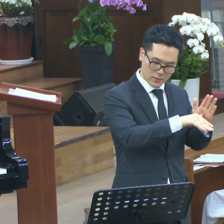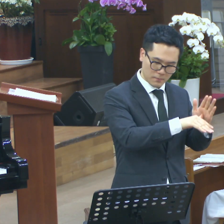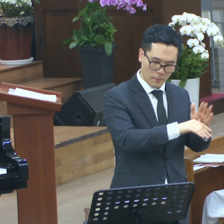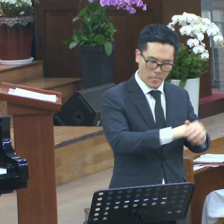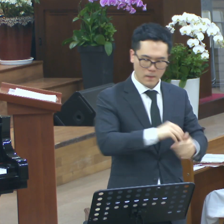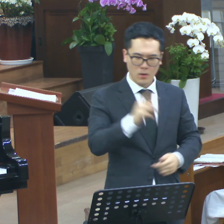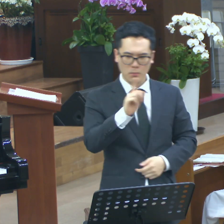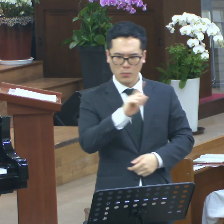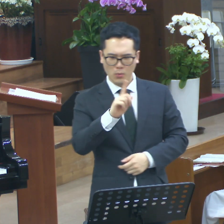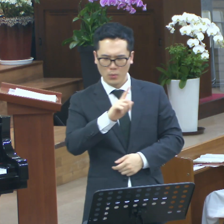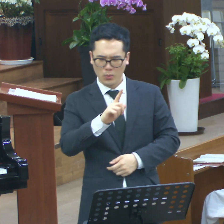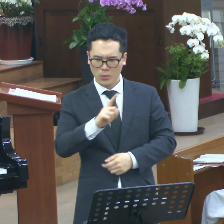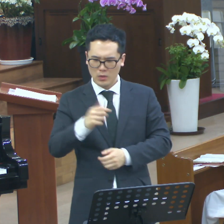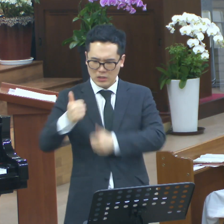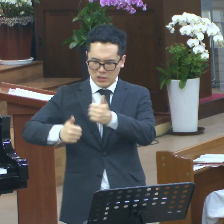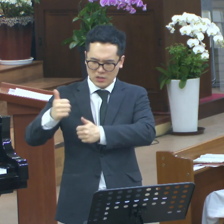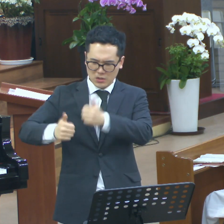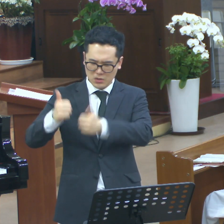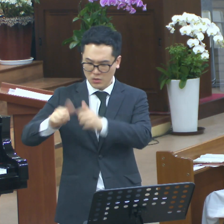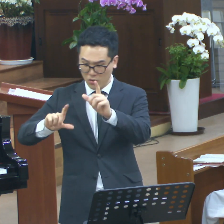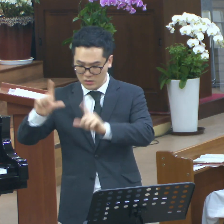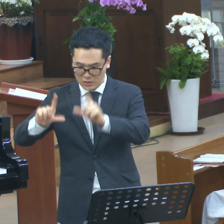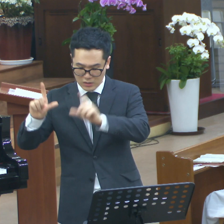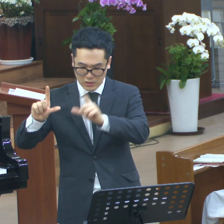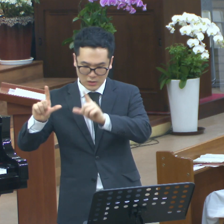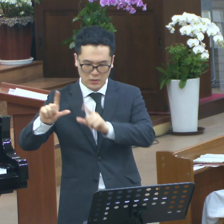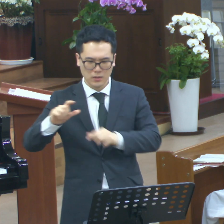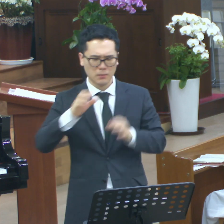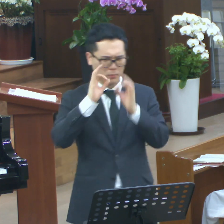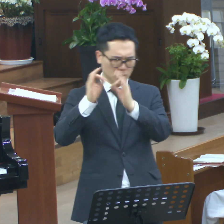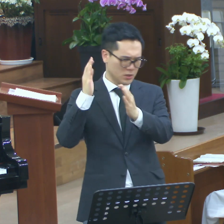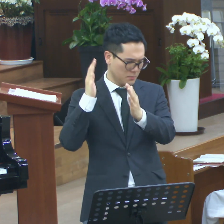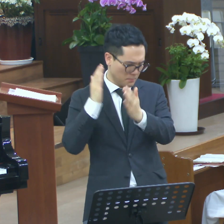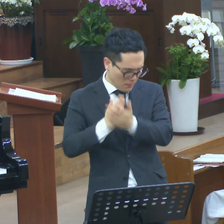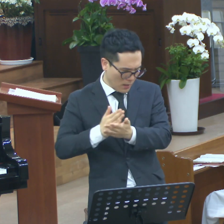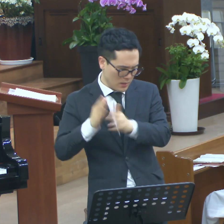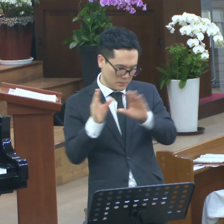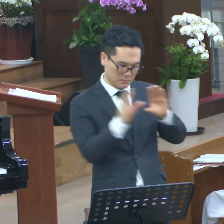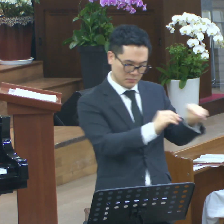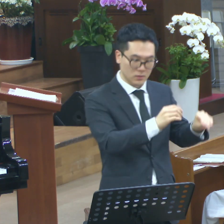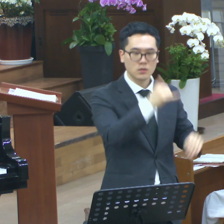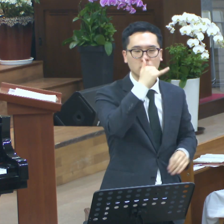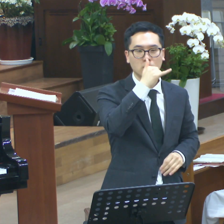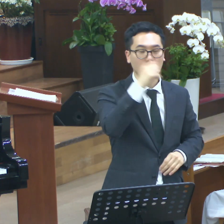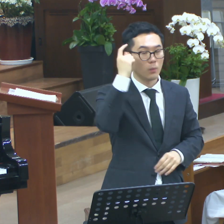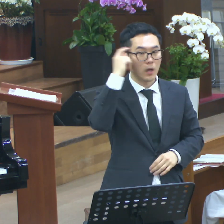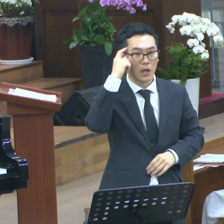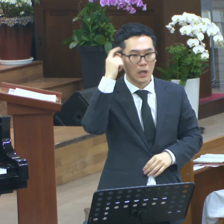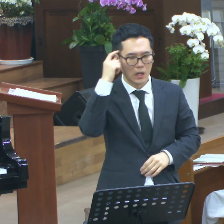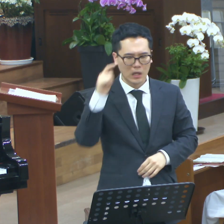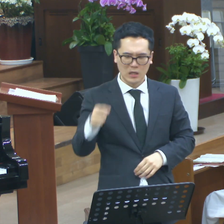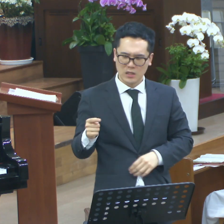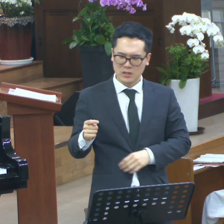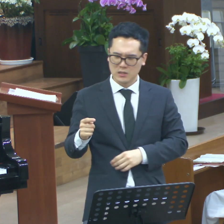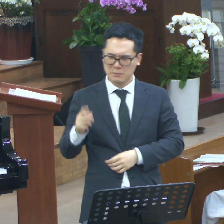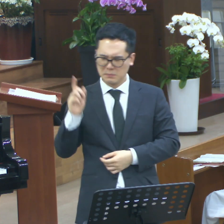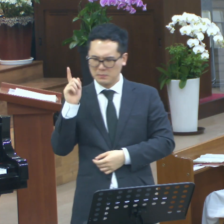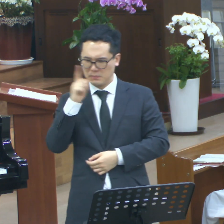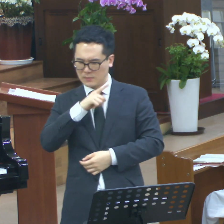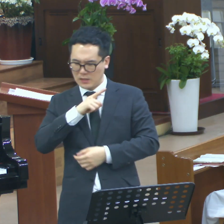교회에서. 왜냐하면 그 타락한 그 문화적인 현상이 너무나 강하기 때문에. 그래서 너무 분리한다